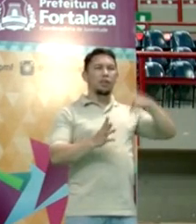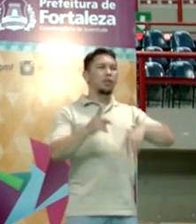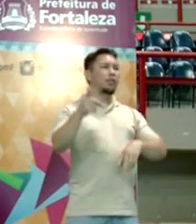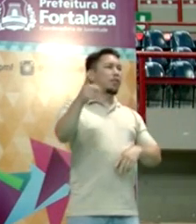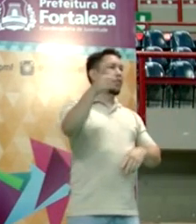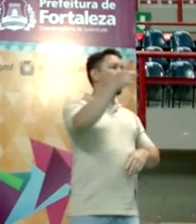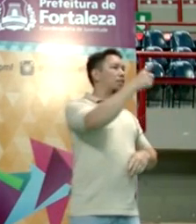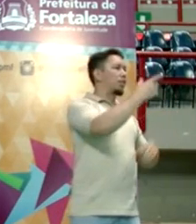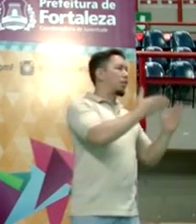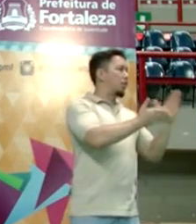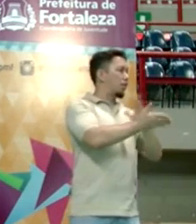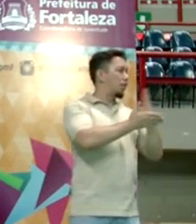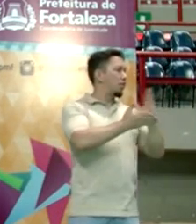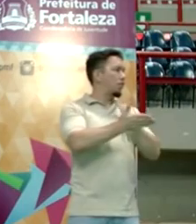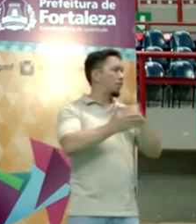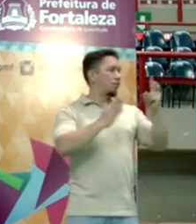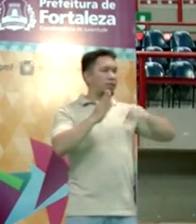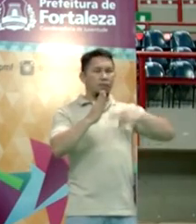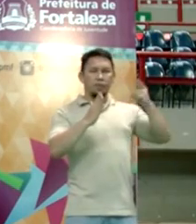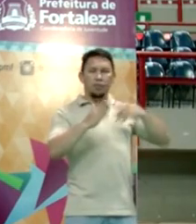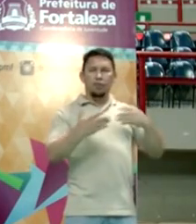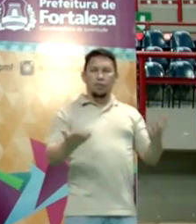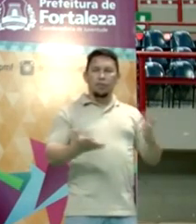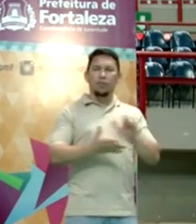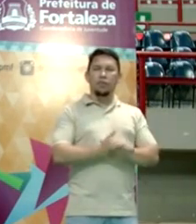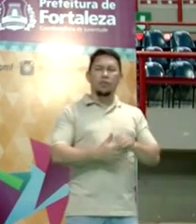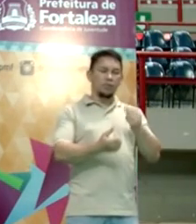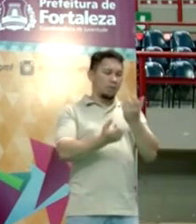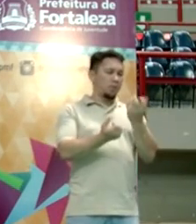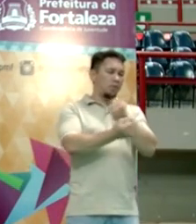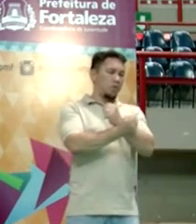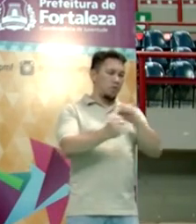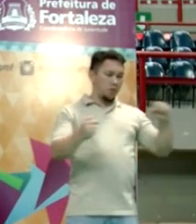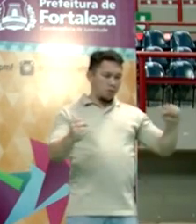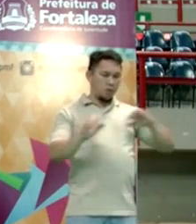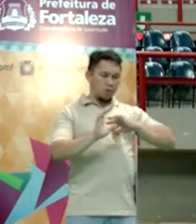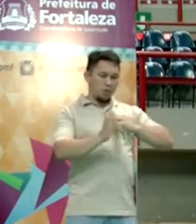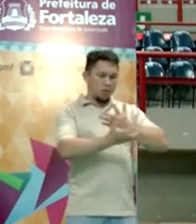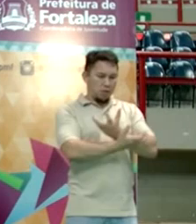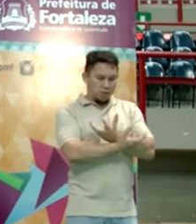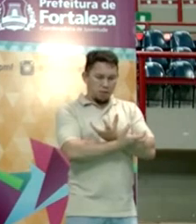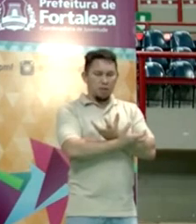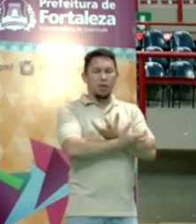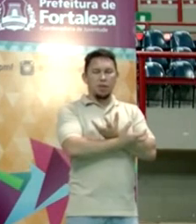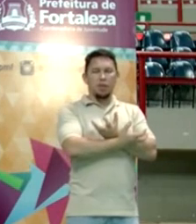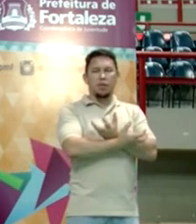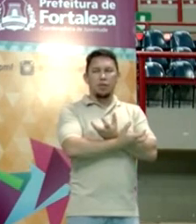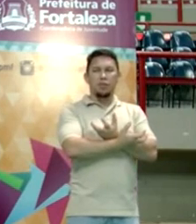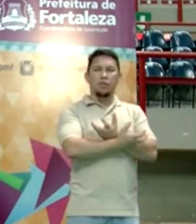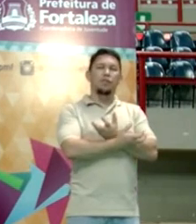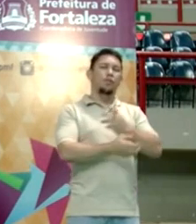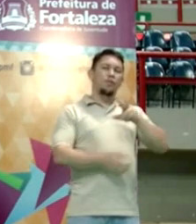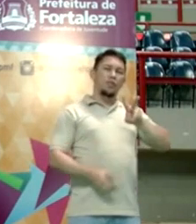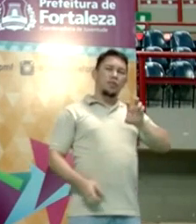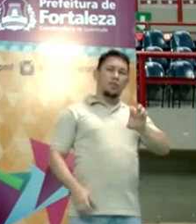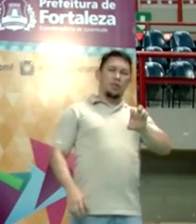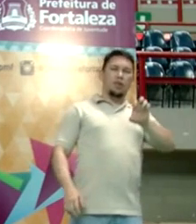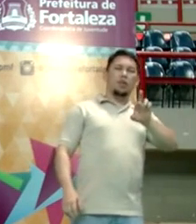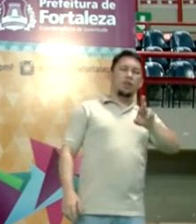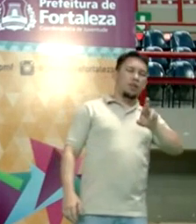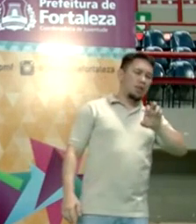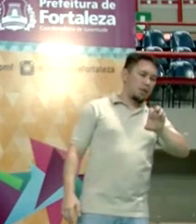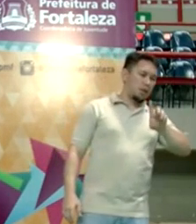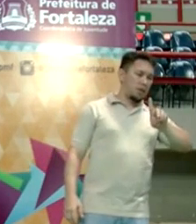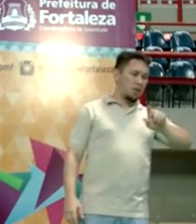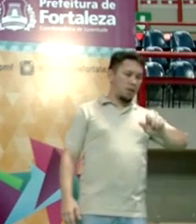Olha, a minha amiga ali já leu. Mas Grande Sertão Veredas, lê esse negócio, já leu, lê de novo. Mas vamos ver aqui, ó, o